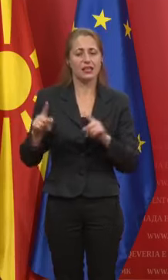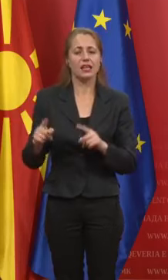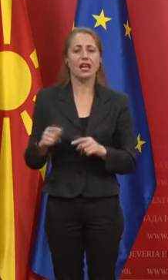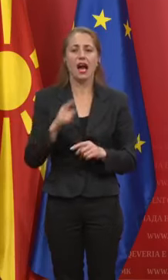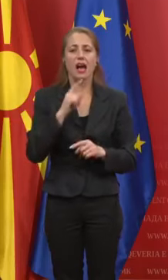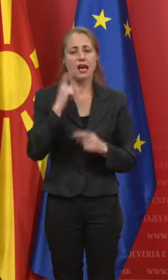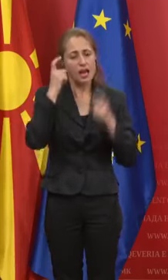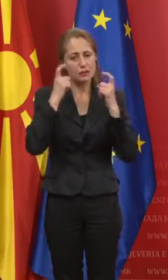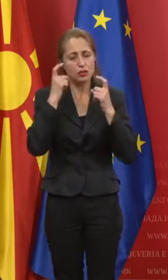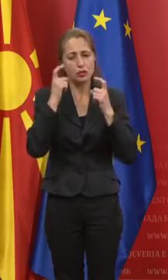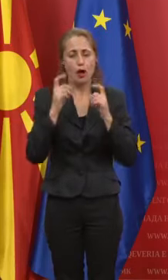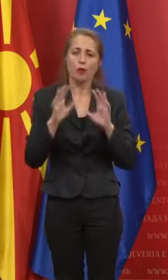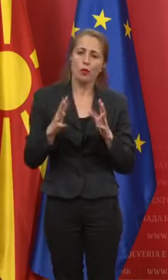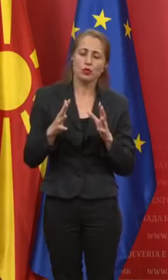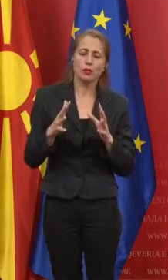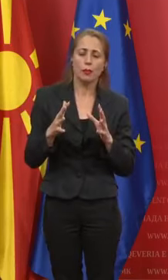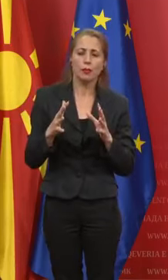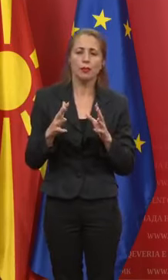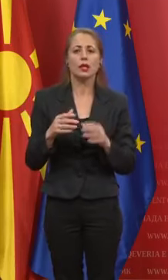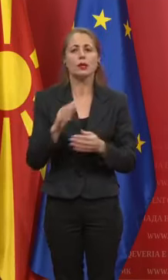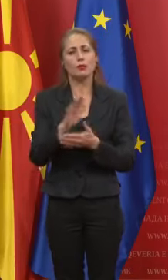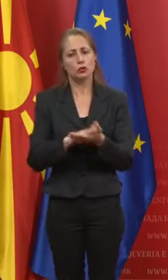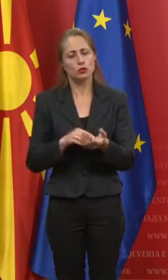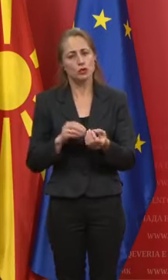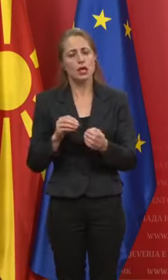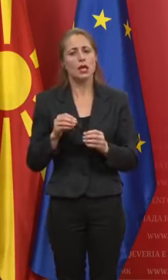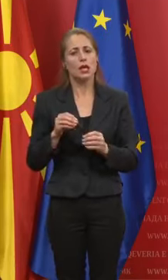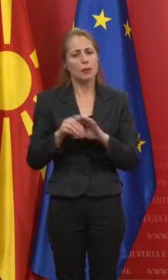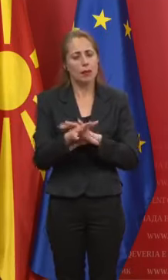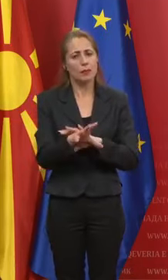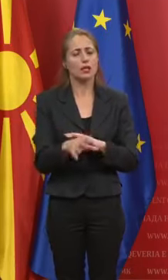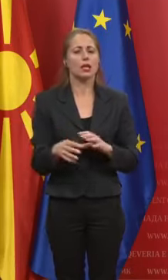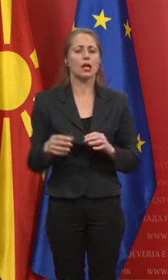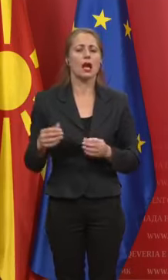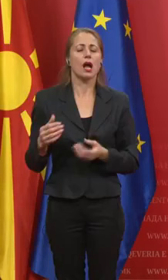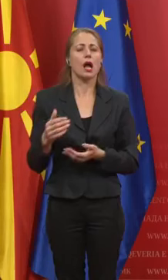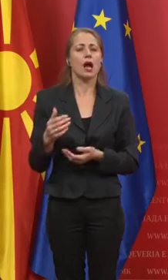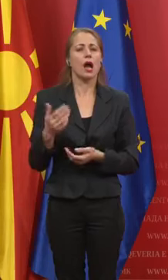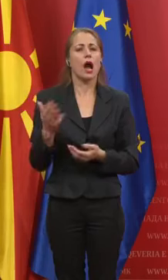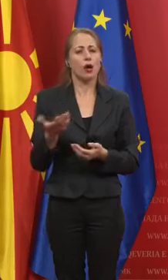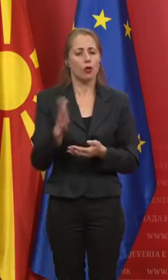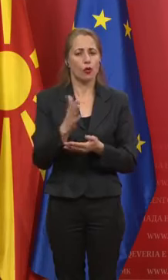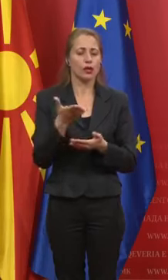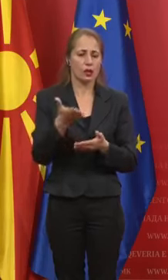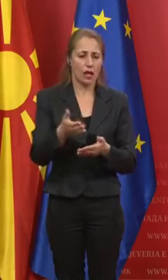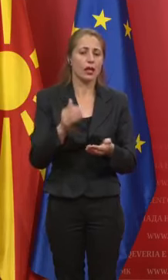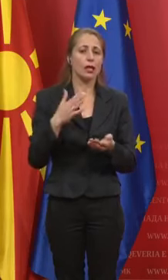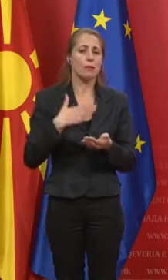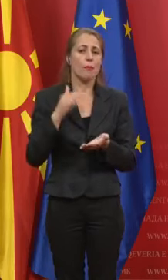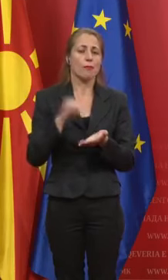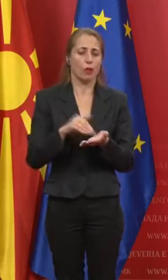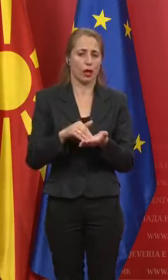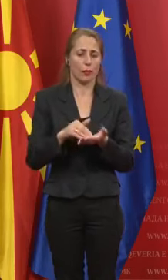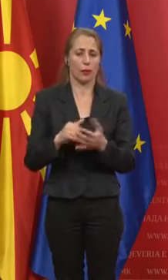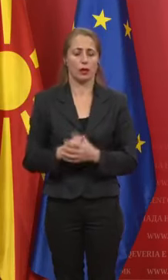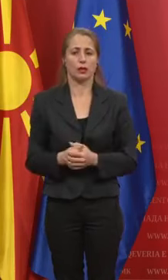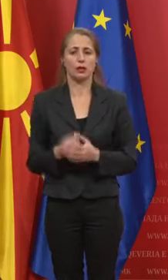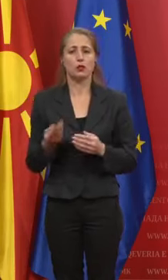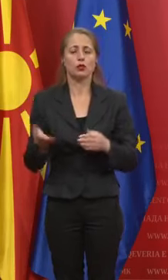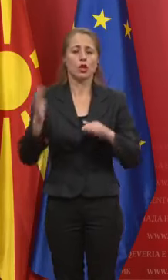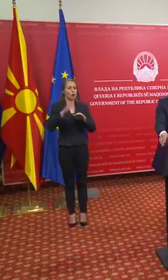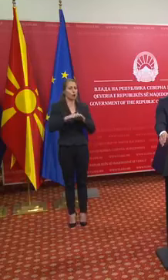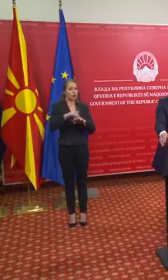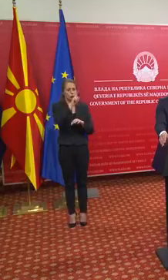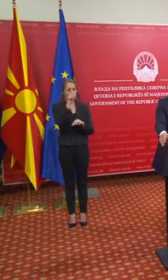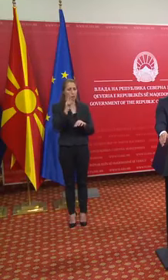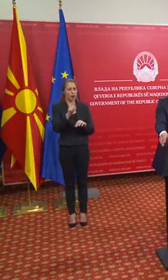што евентуално би биле имплементирани доколку се изнуди таква потреба. Може дополнително